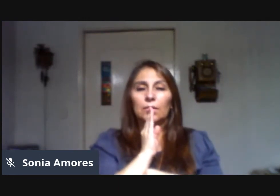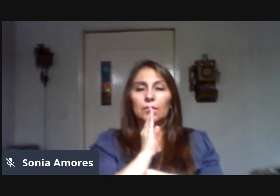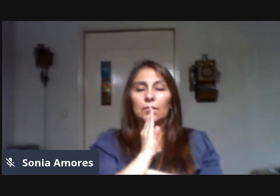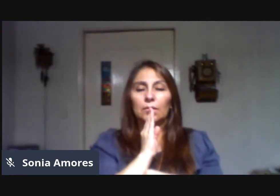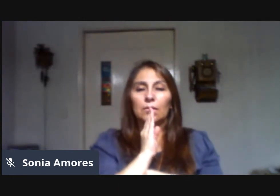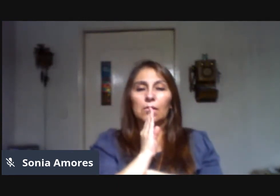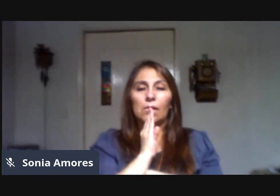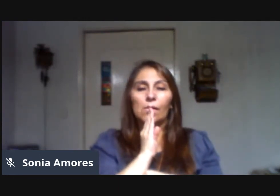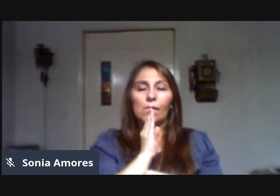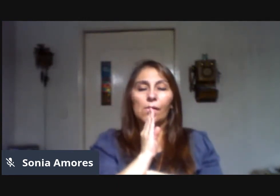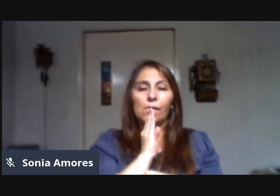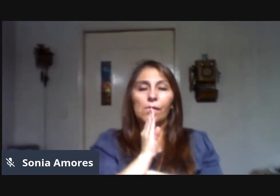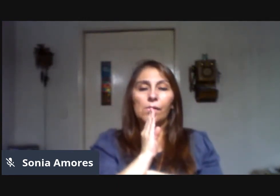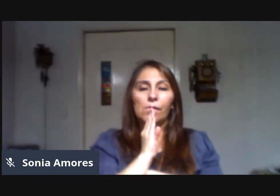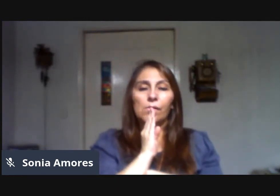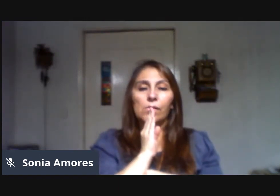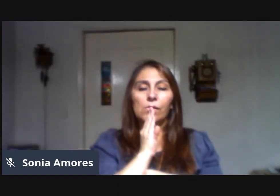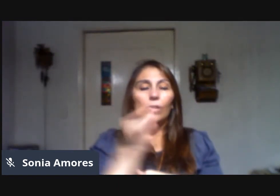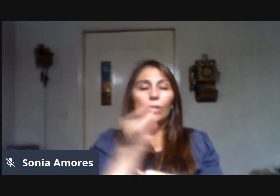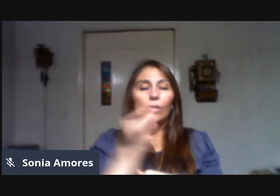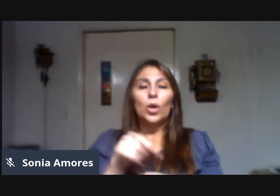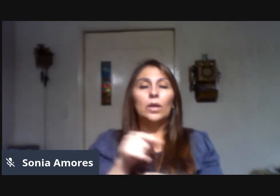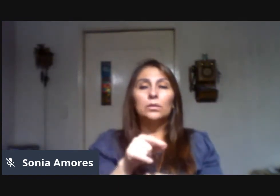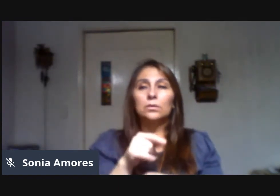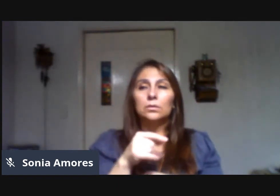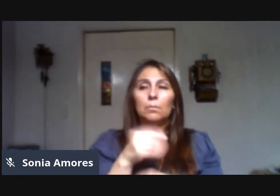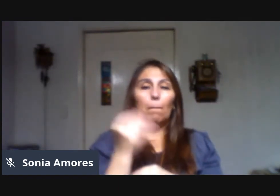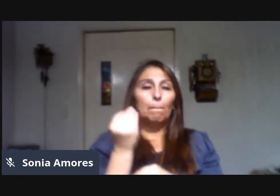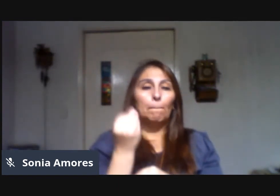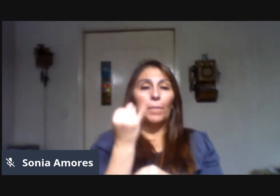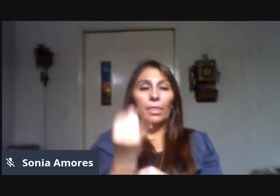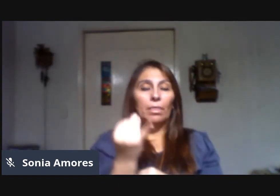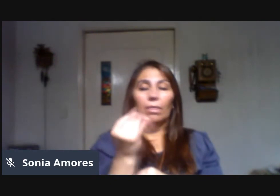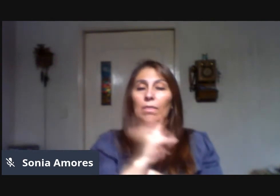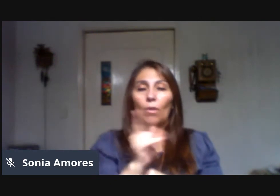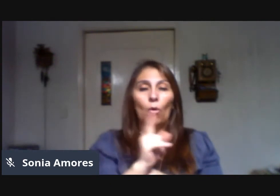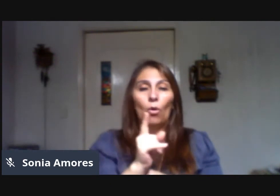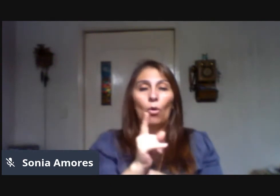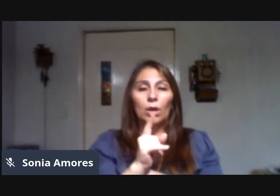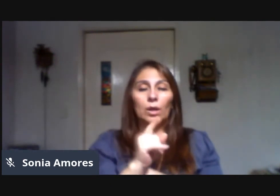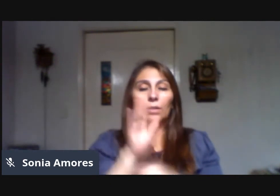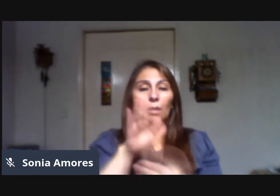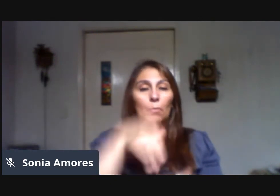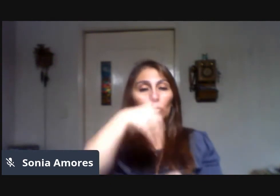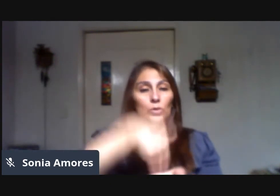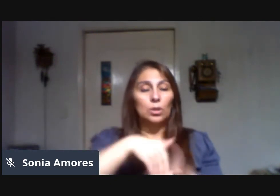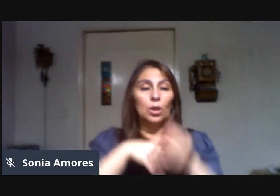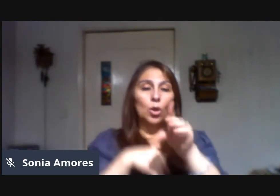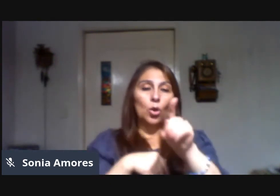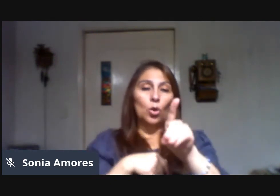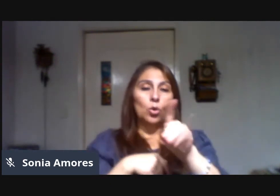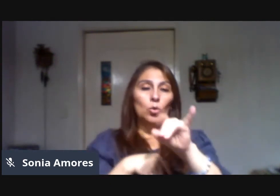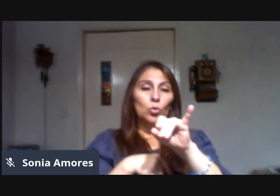en un lenguaje no incluyente. Estoy hablando desde la postura de Enrique Dussel en torno a